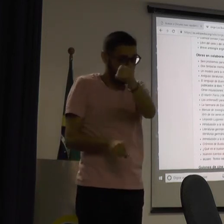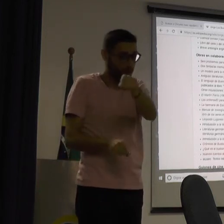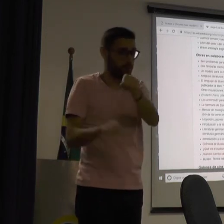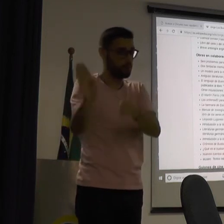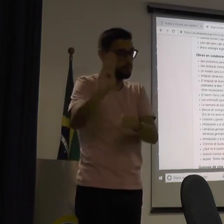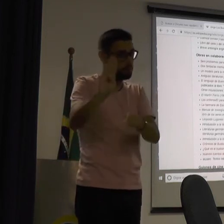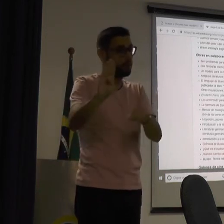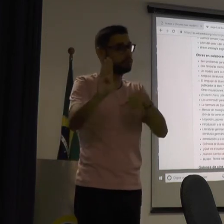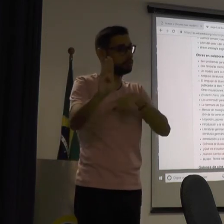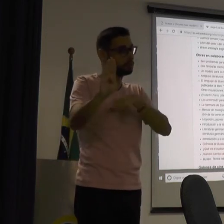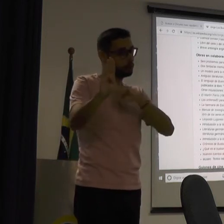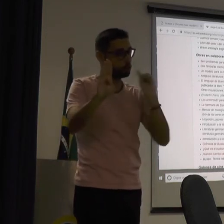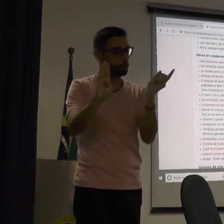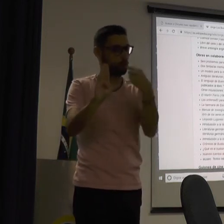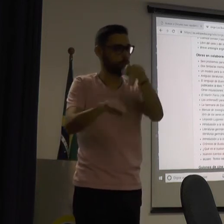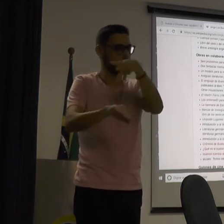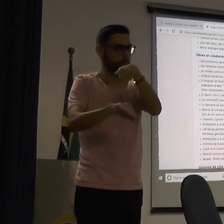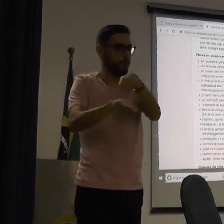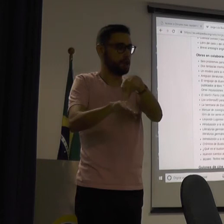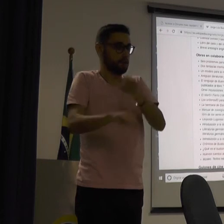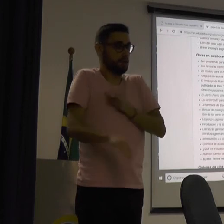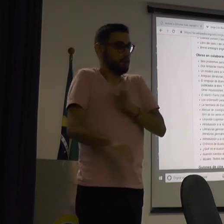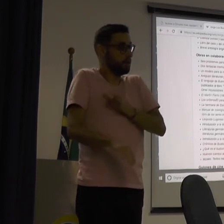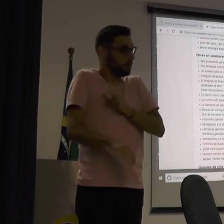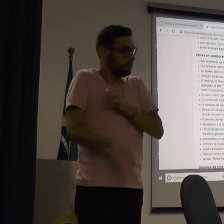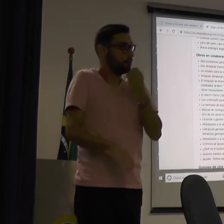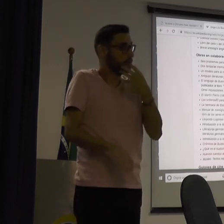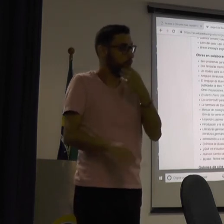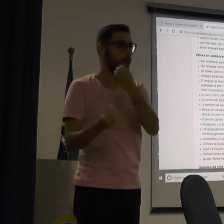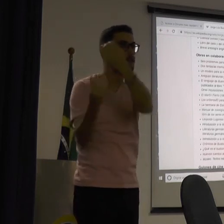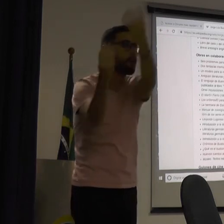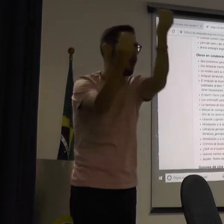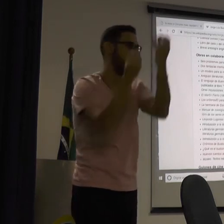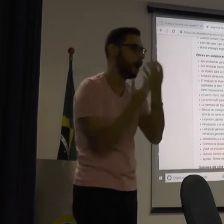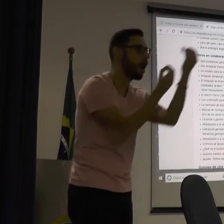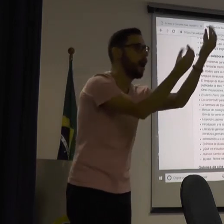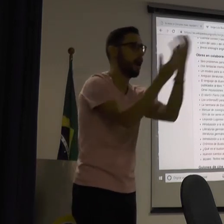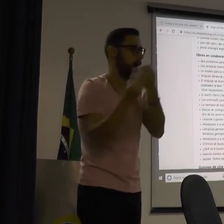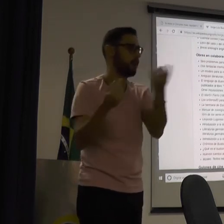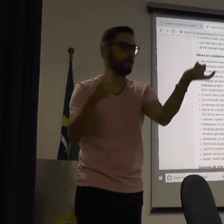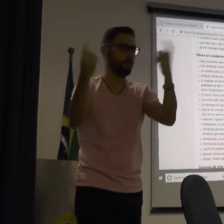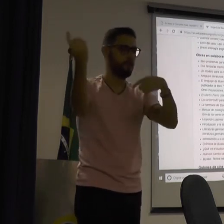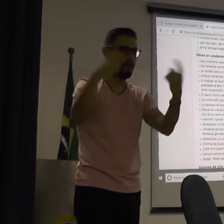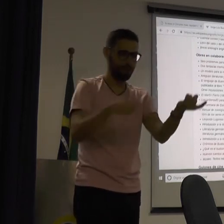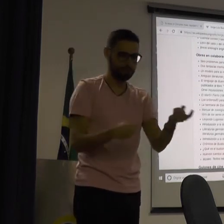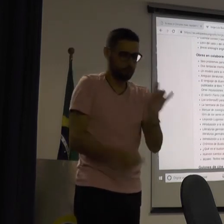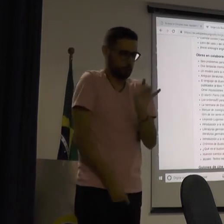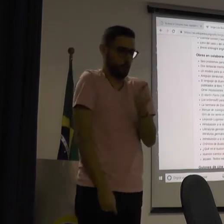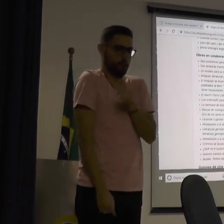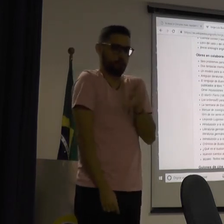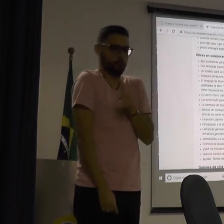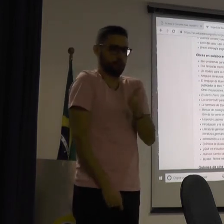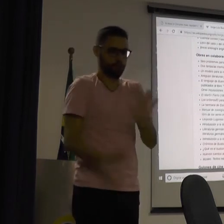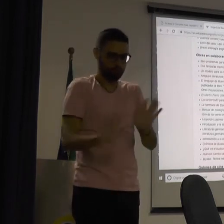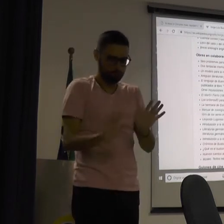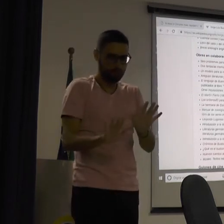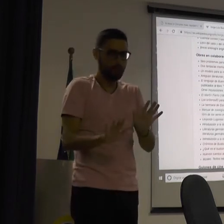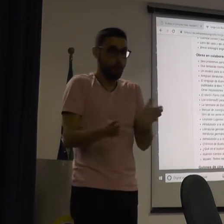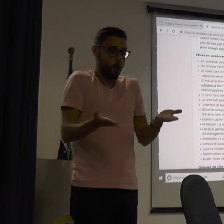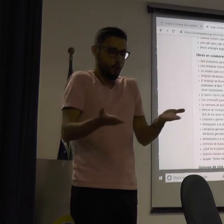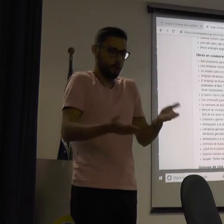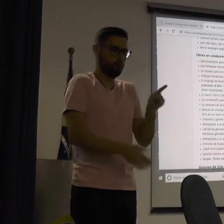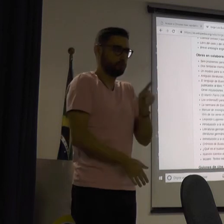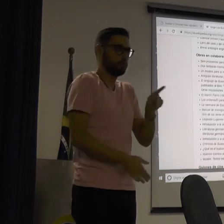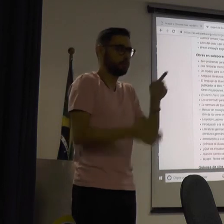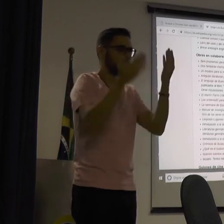rico, e ele pôde estudar fora, o pai sendo simplesmente um professor de psicologia. Hoje se imagina um professor de